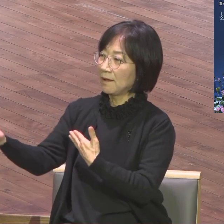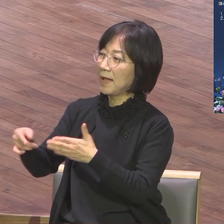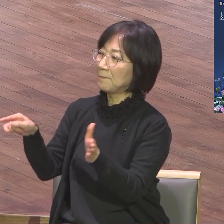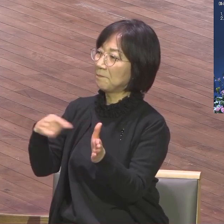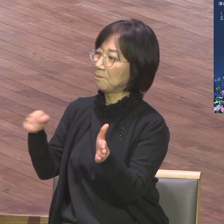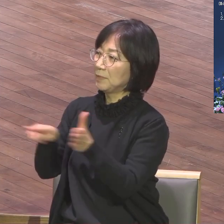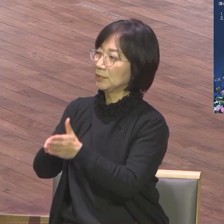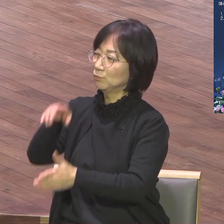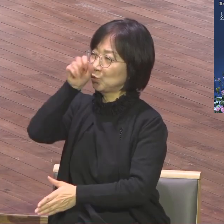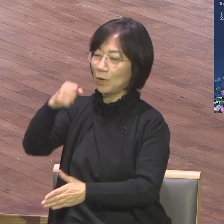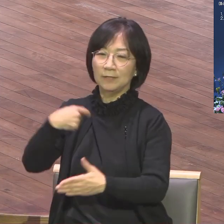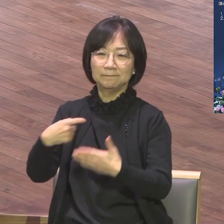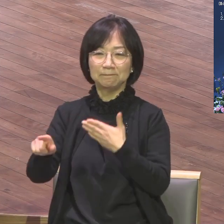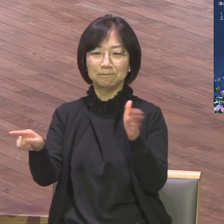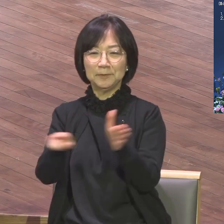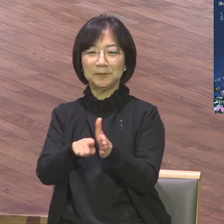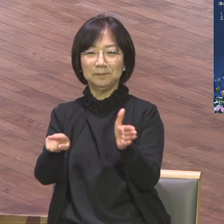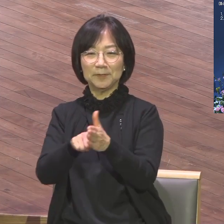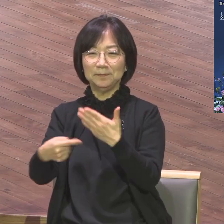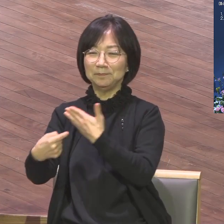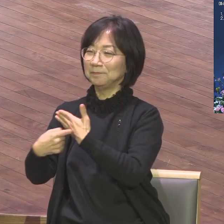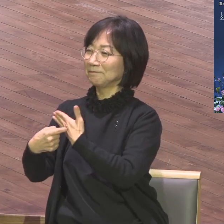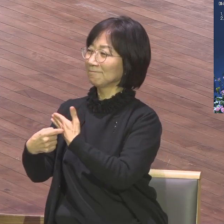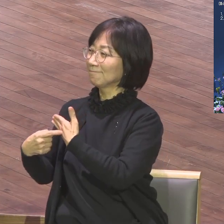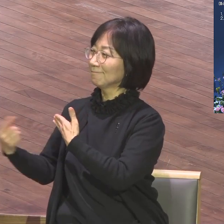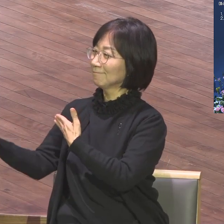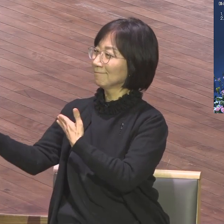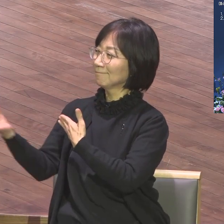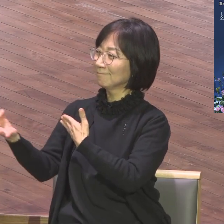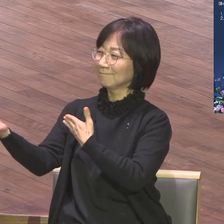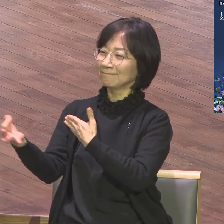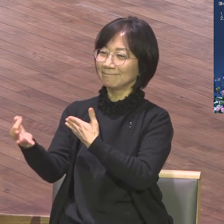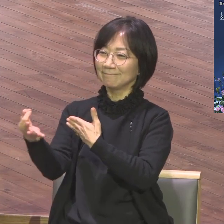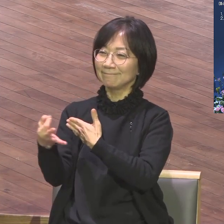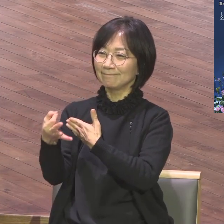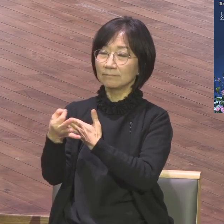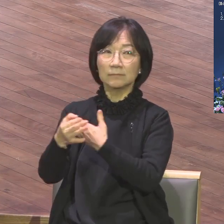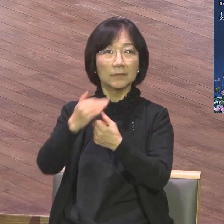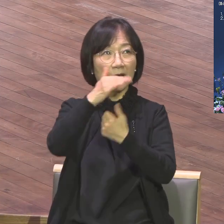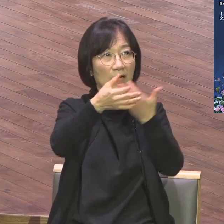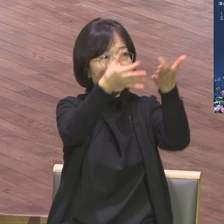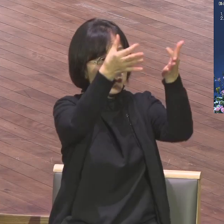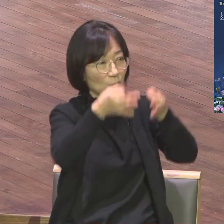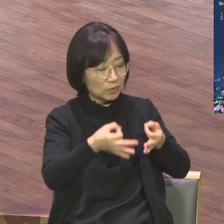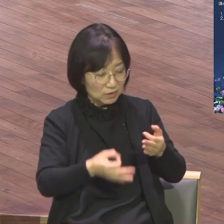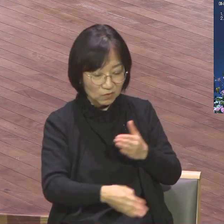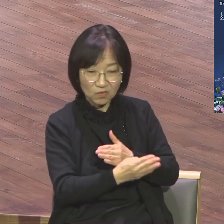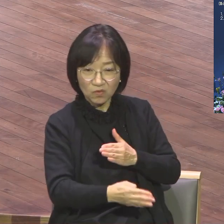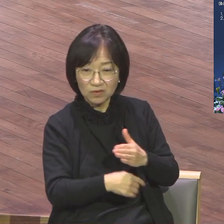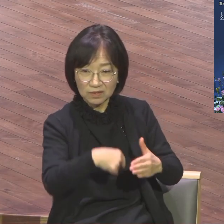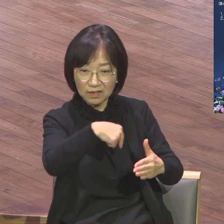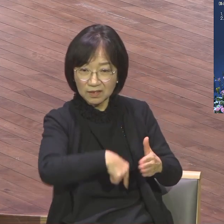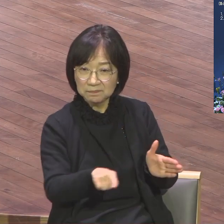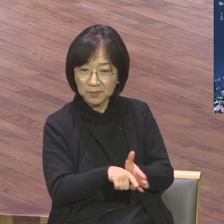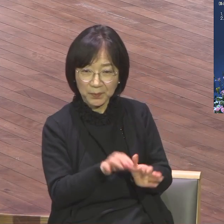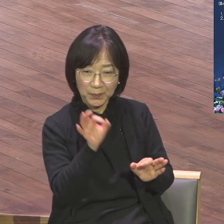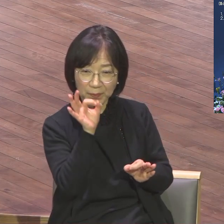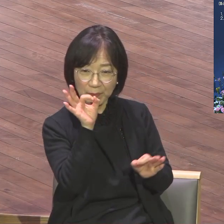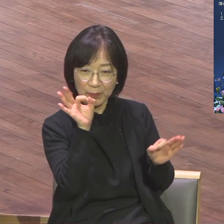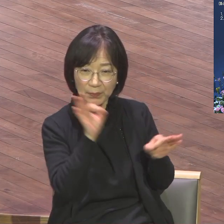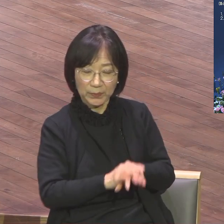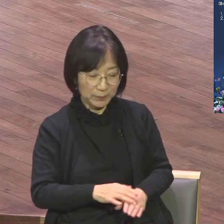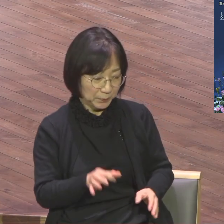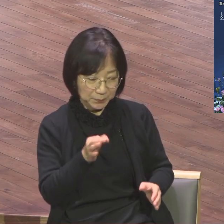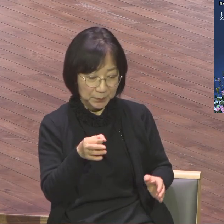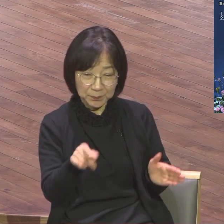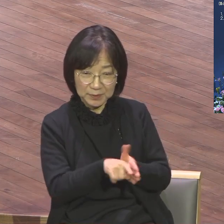보여. 그런데 하나님 보시기에 헐리웃 액션이라. 이런 가짜가 말해.